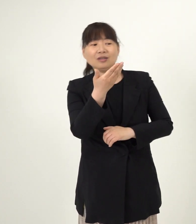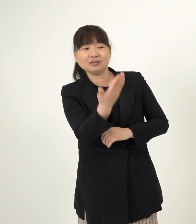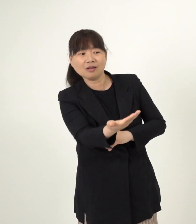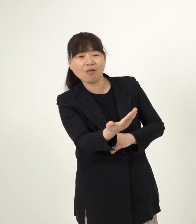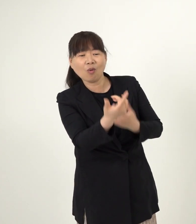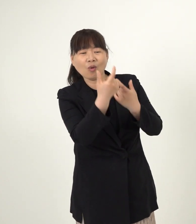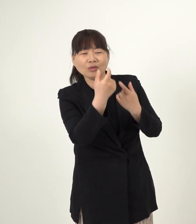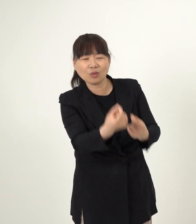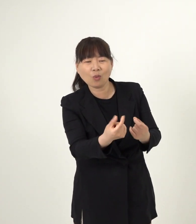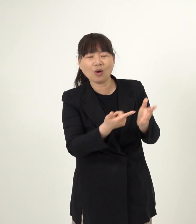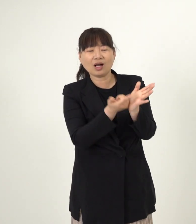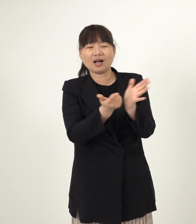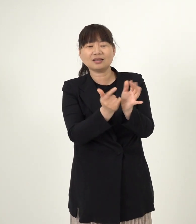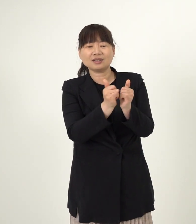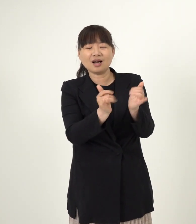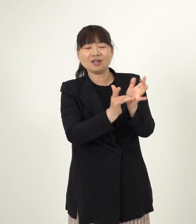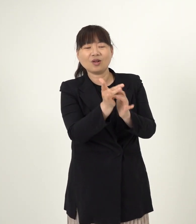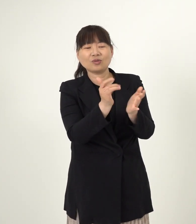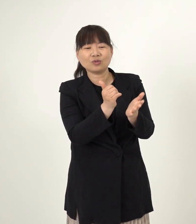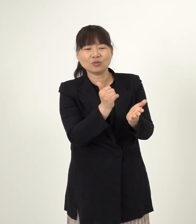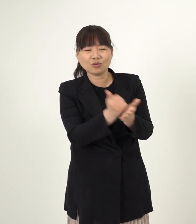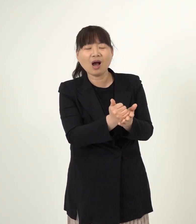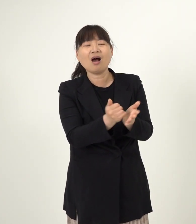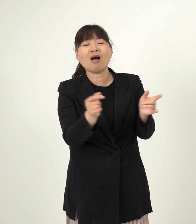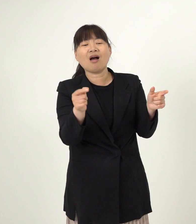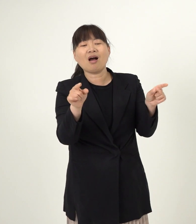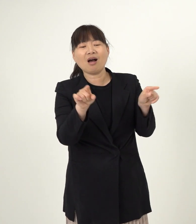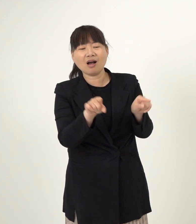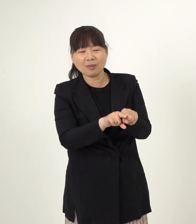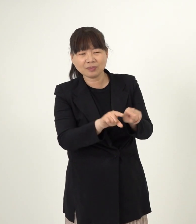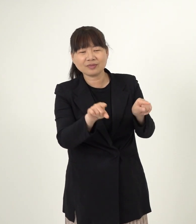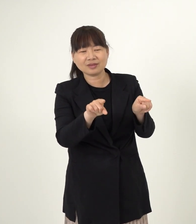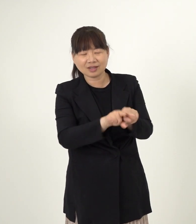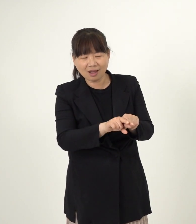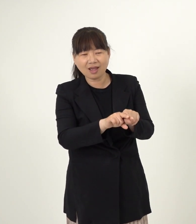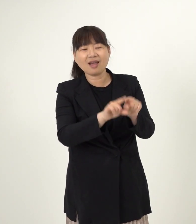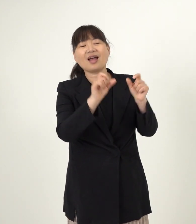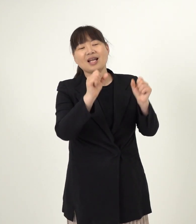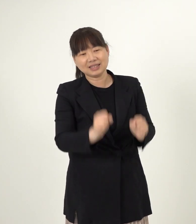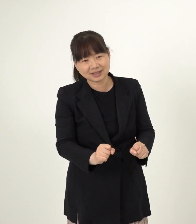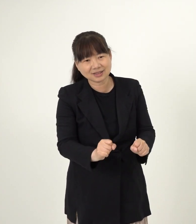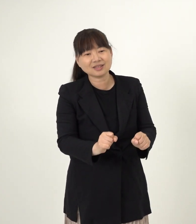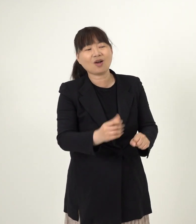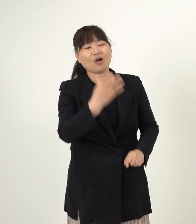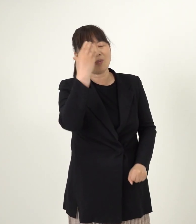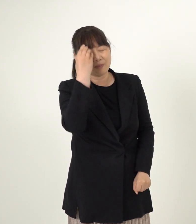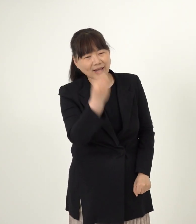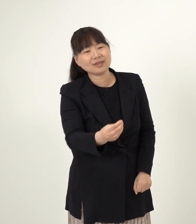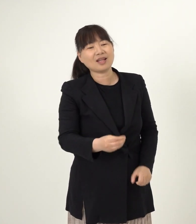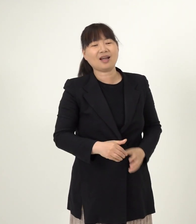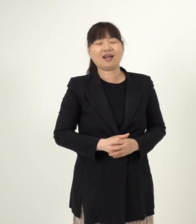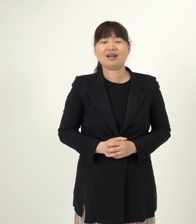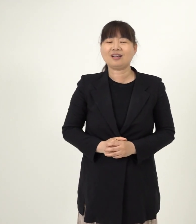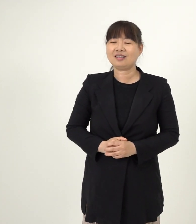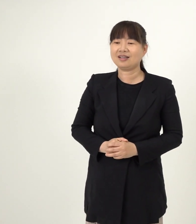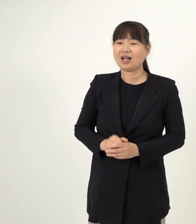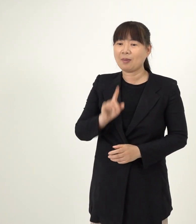너도 갈릴리 사람 예수와 어떻게 함께 있었도다. 함께 있었도다. 이